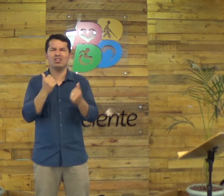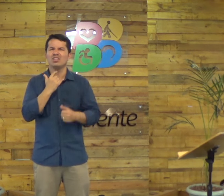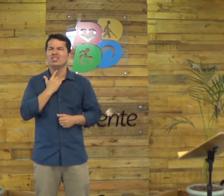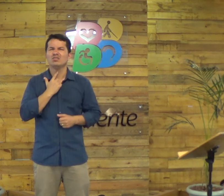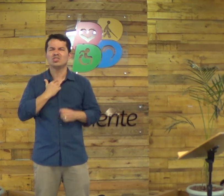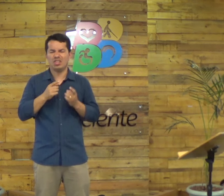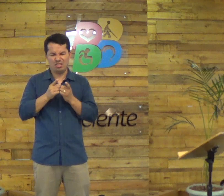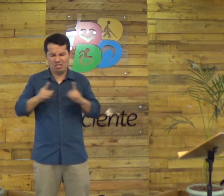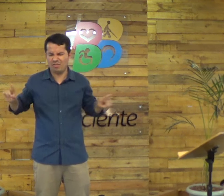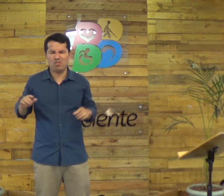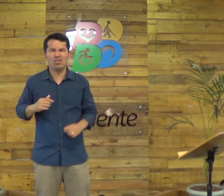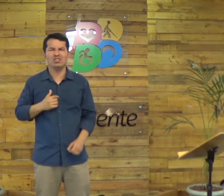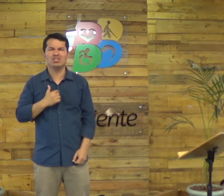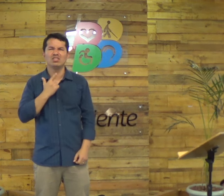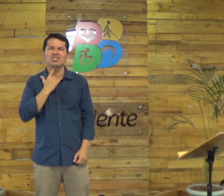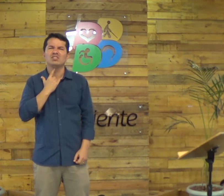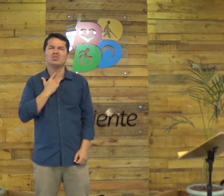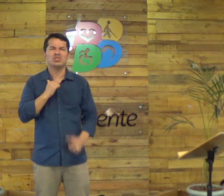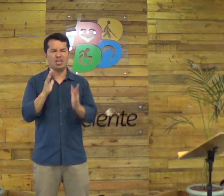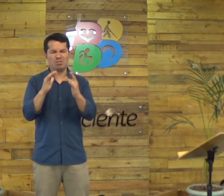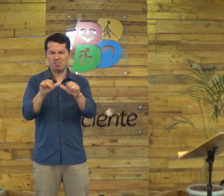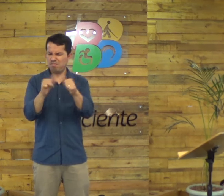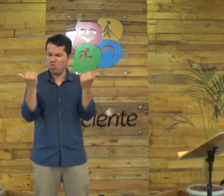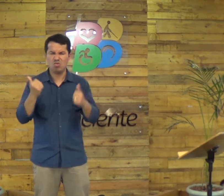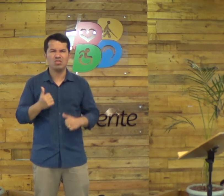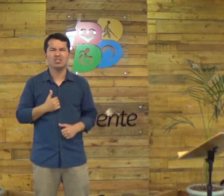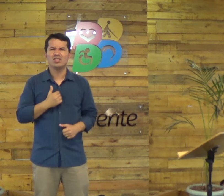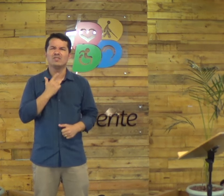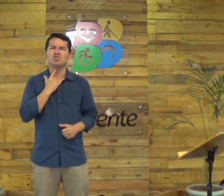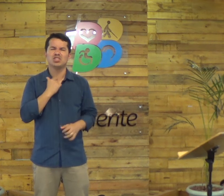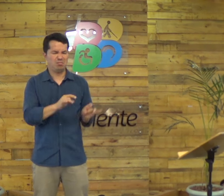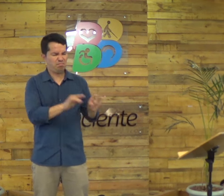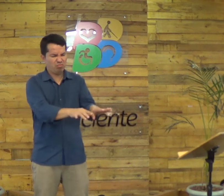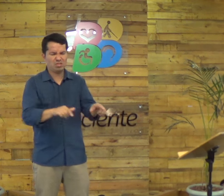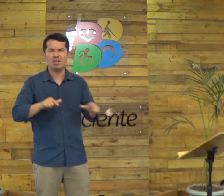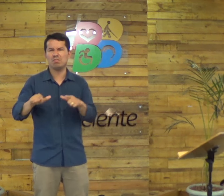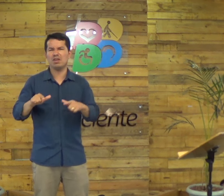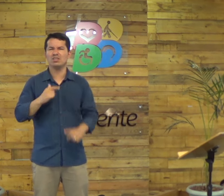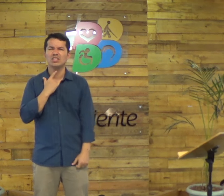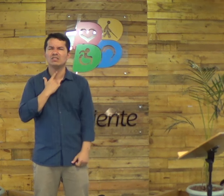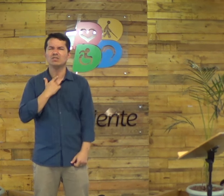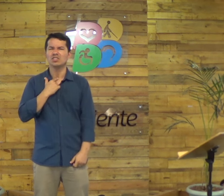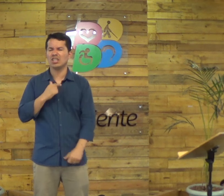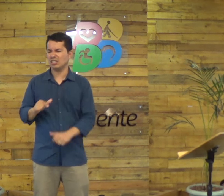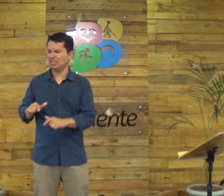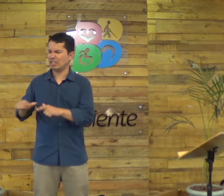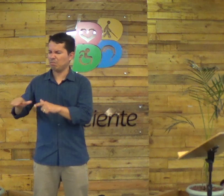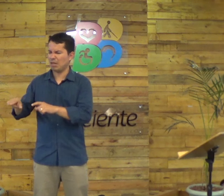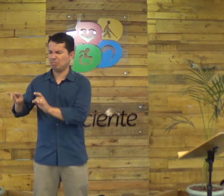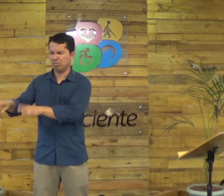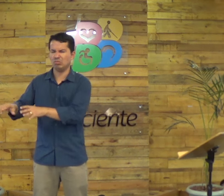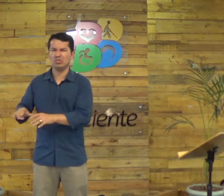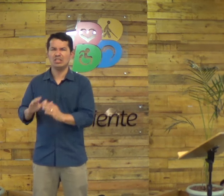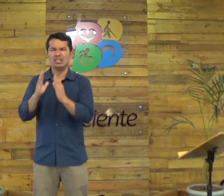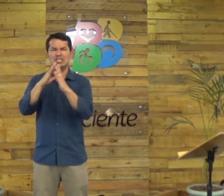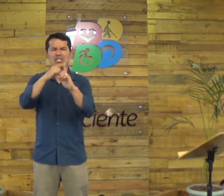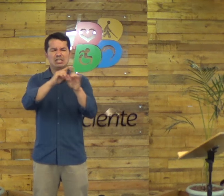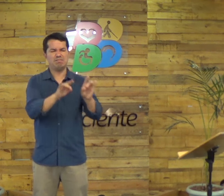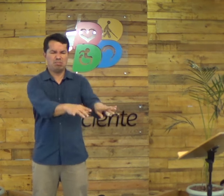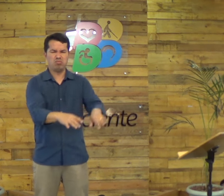ah, não, eu estou com vontade de me separar, porque, eu não quero, eu quero romper o meu namoro, eu não quero mais falar naquele lugar, eu não quero me servir,